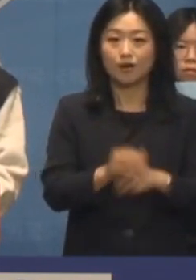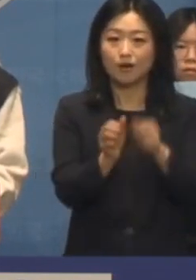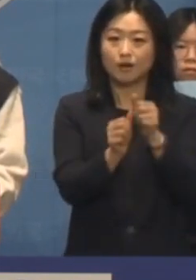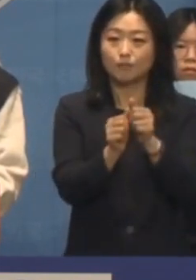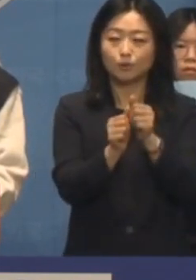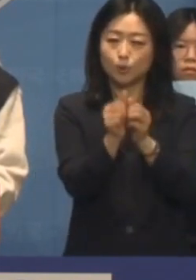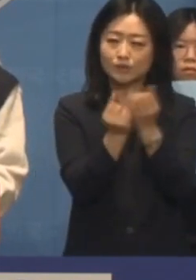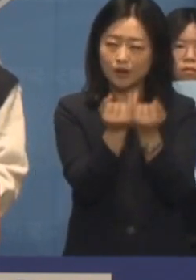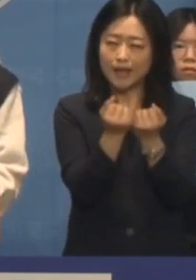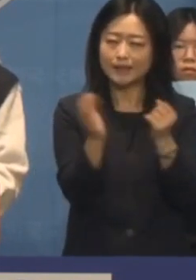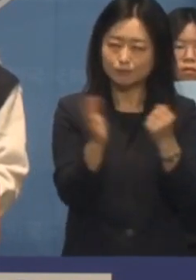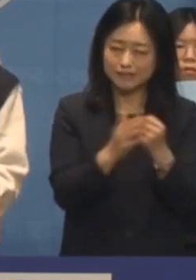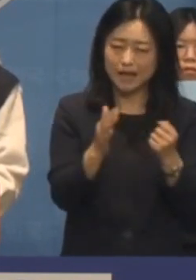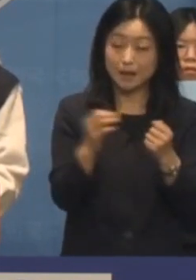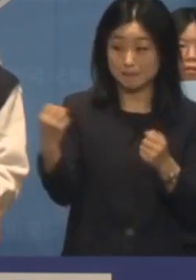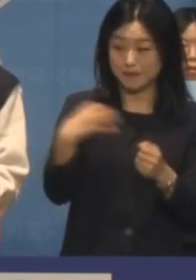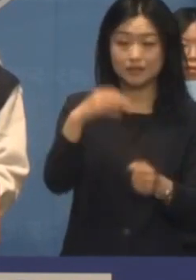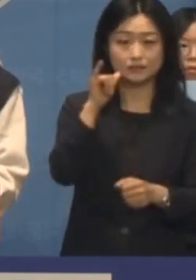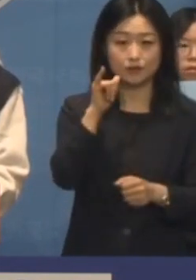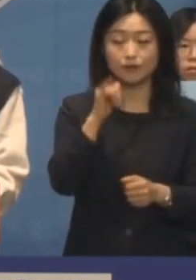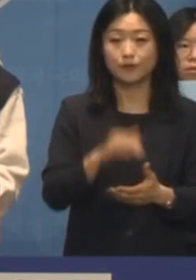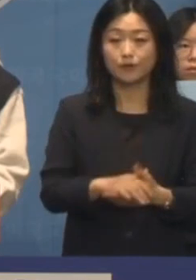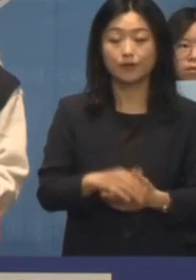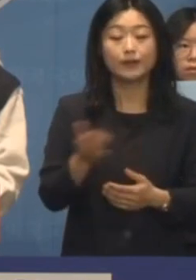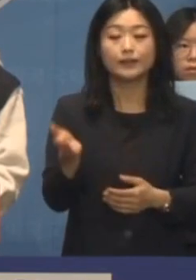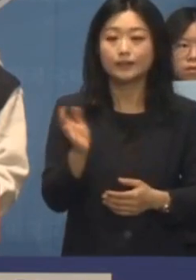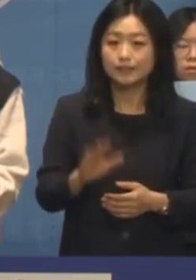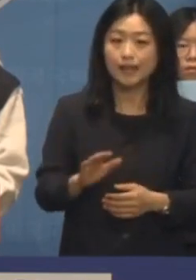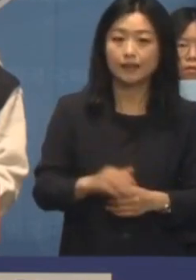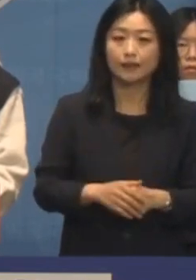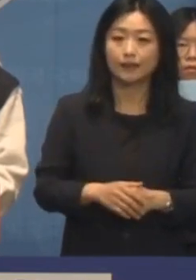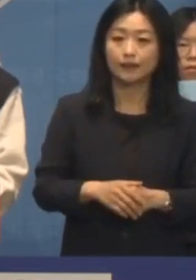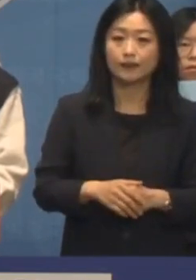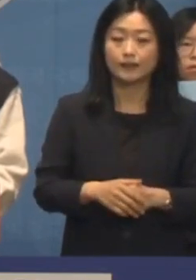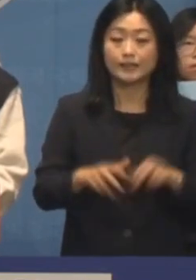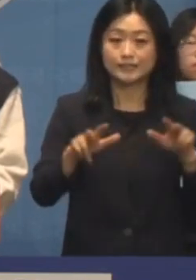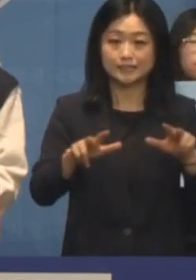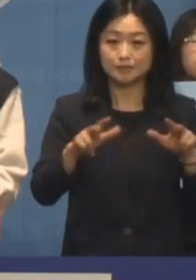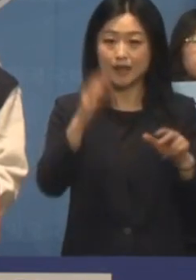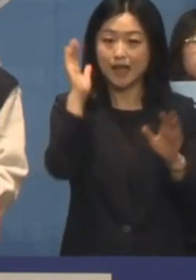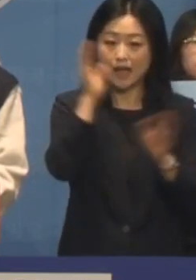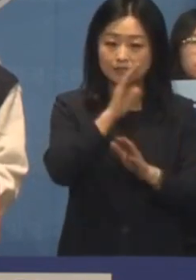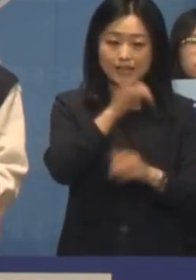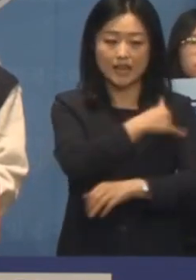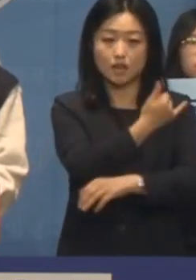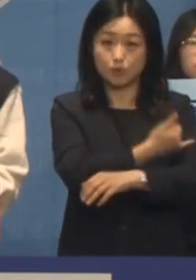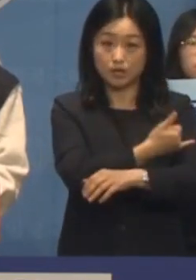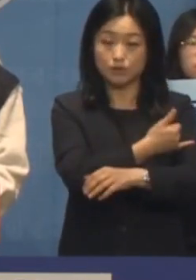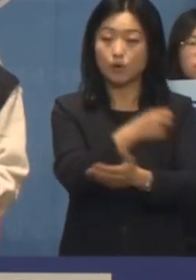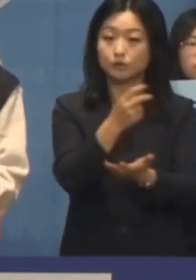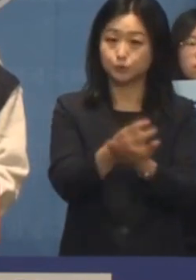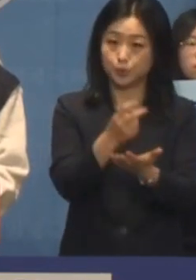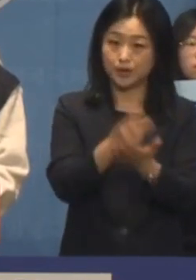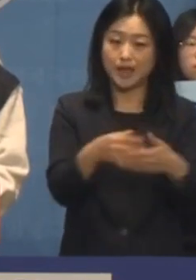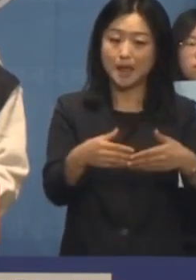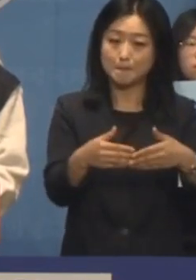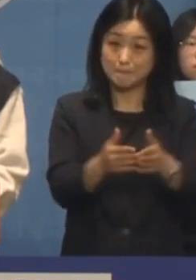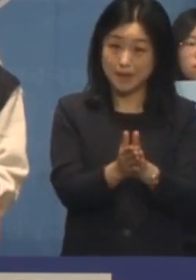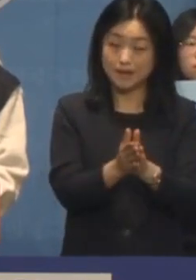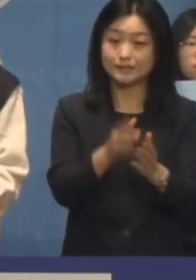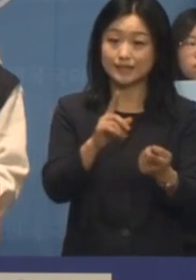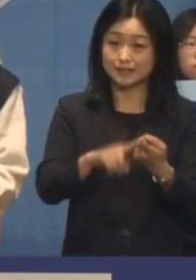하고 있다. 이러한 공격 속에서 학생인권의 최후의 보루였던 학생인권 조례는 전국적으로 폐지 수순을 밟고